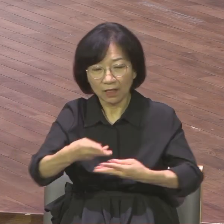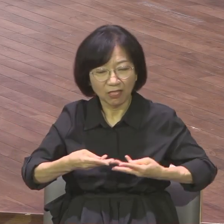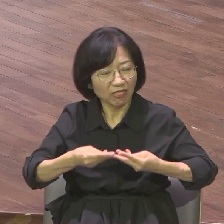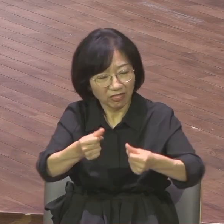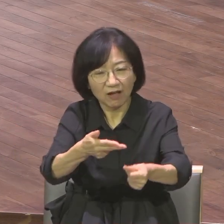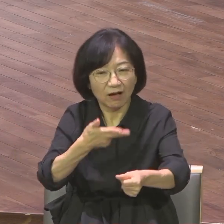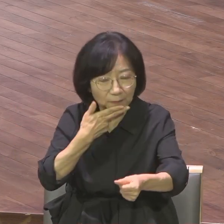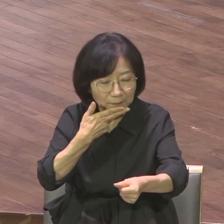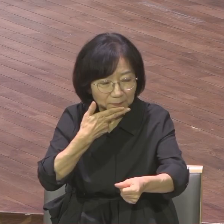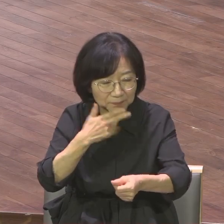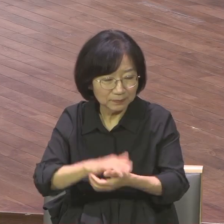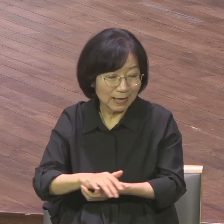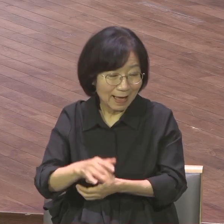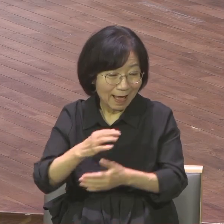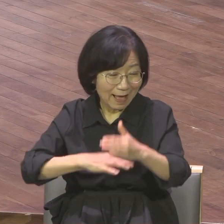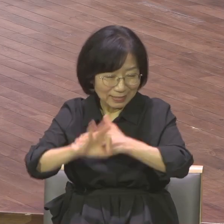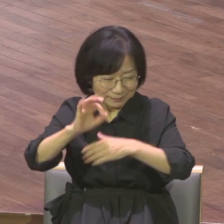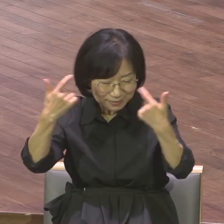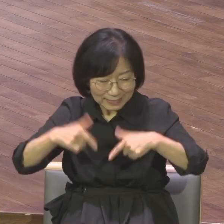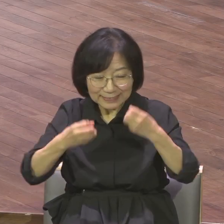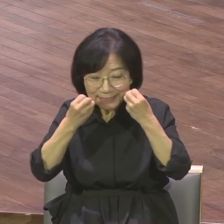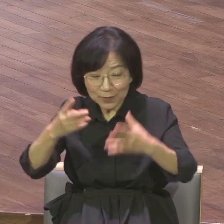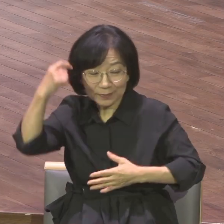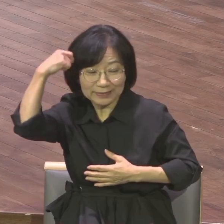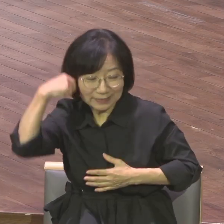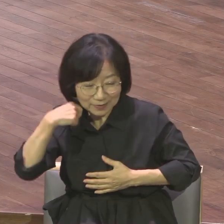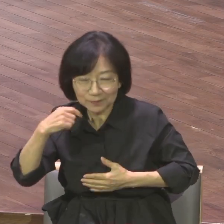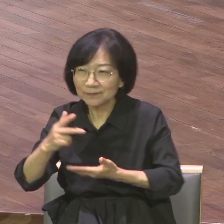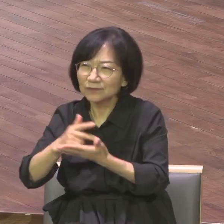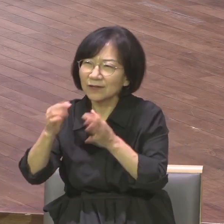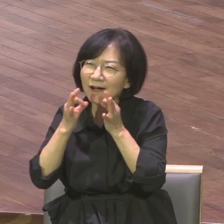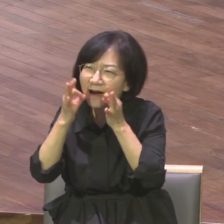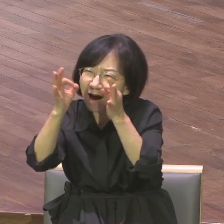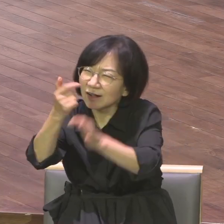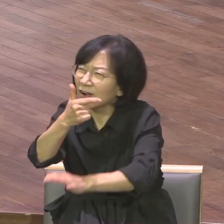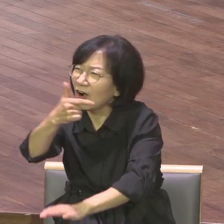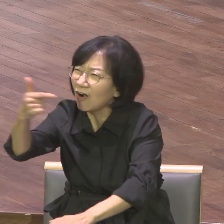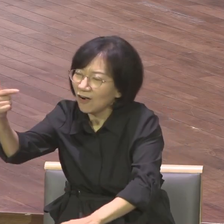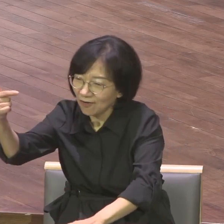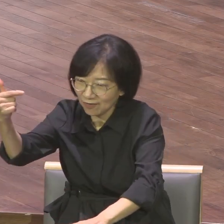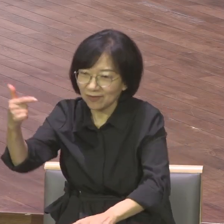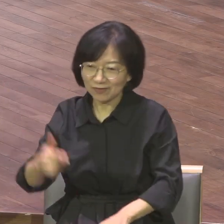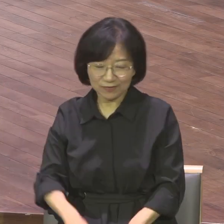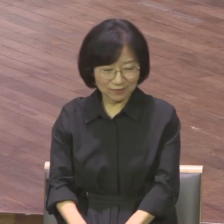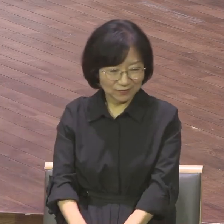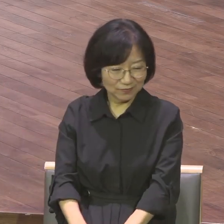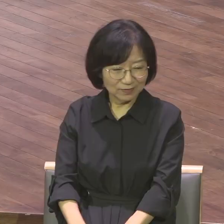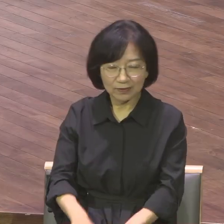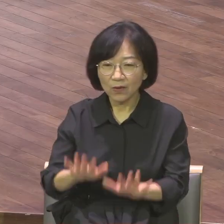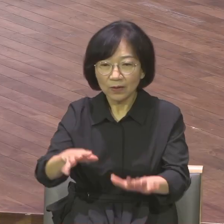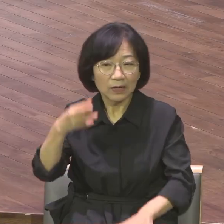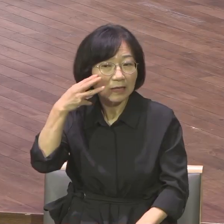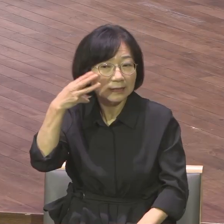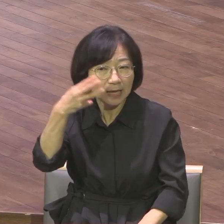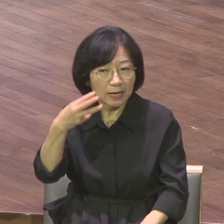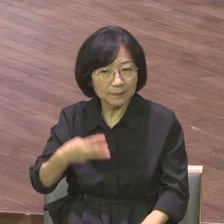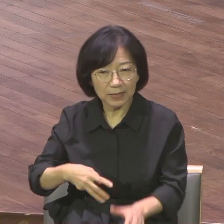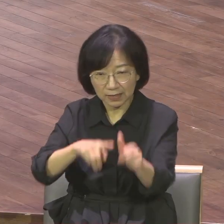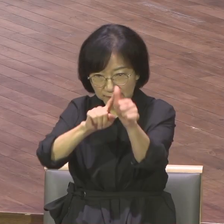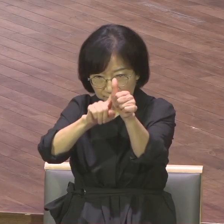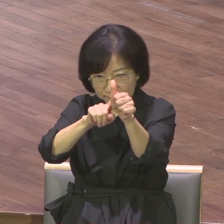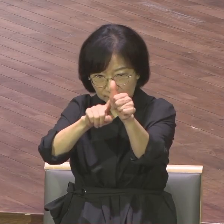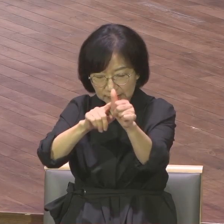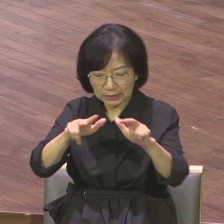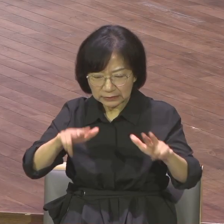이것들이 아침마다 새로우니 주의 성실하심이 크시도소이다. 에레미야는 지금 처한